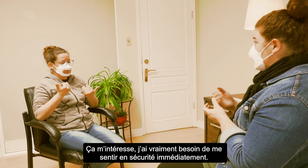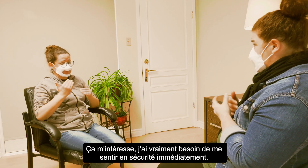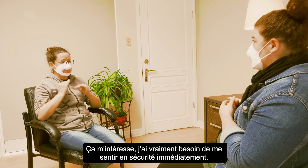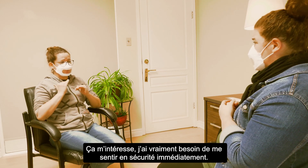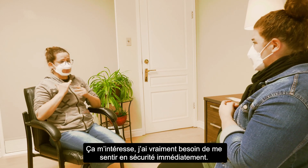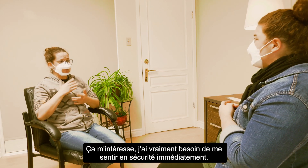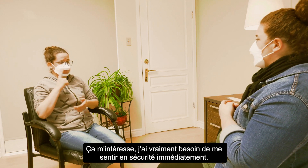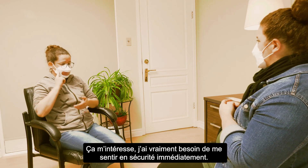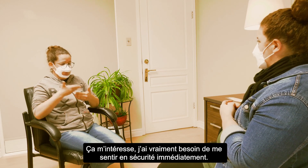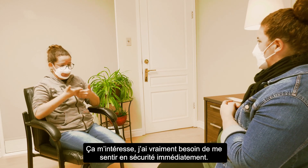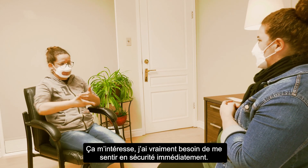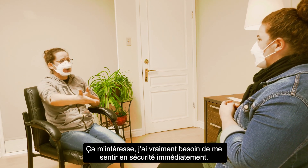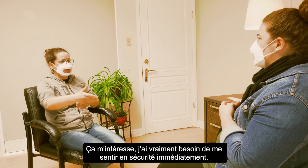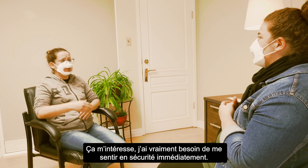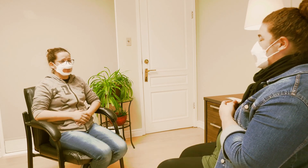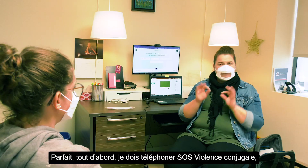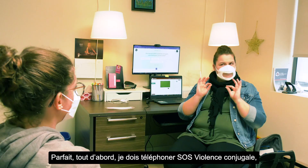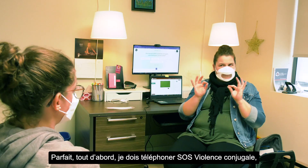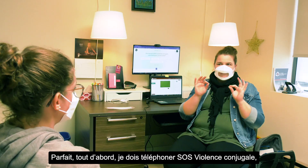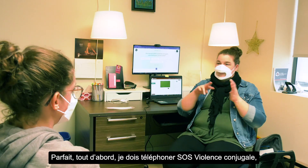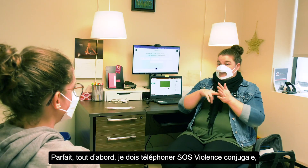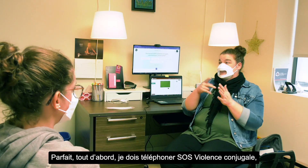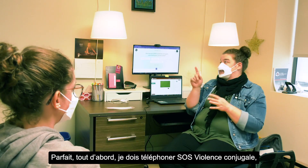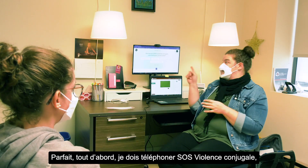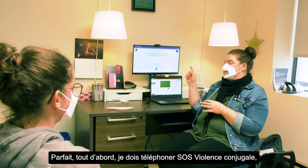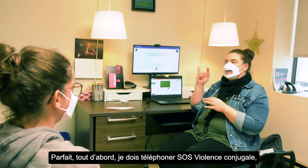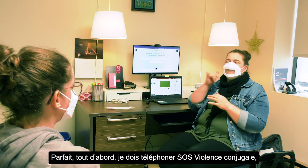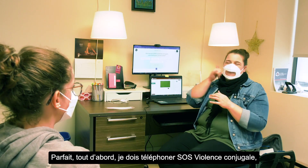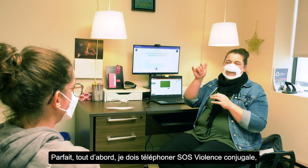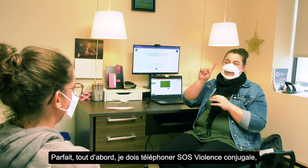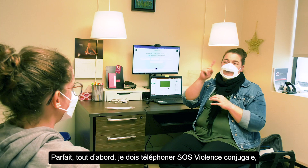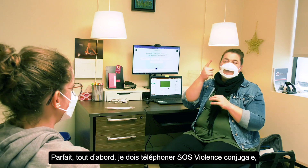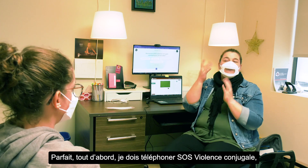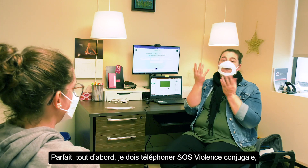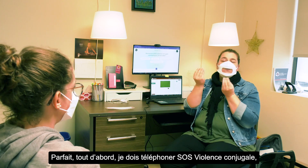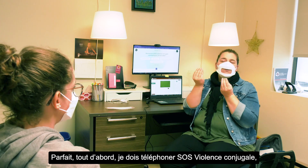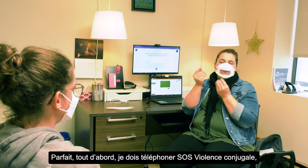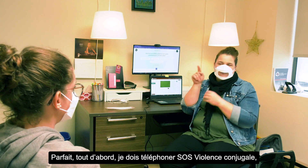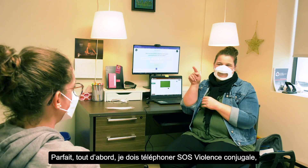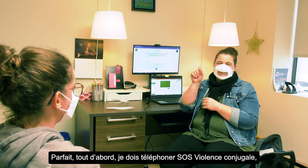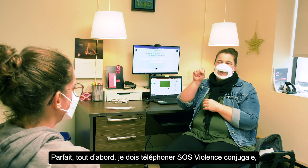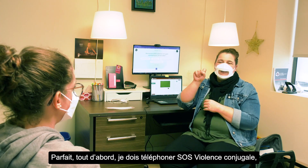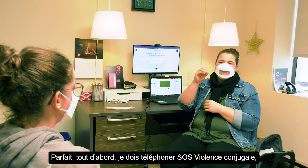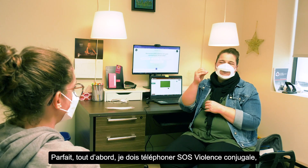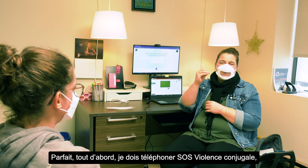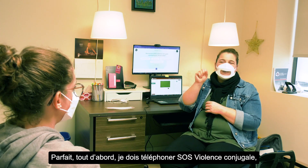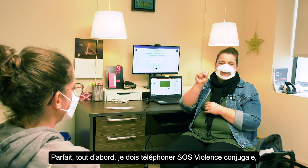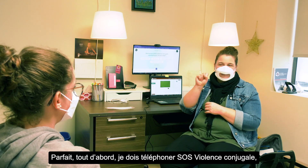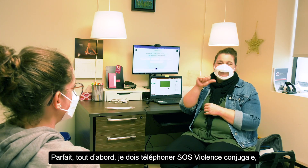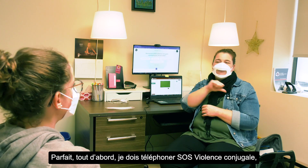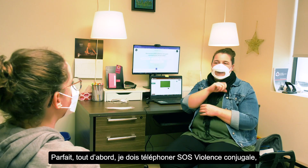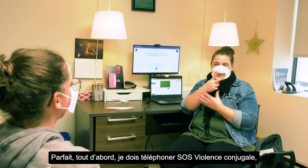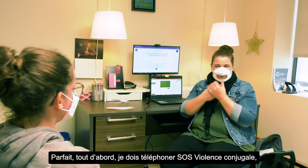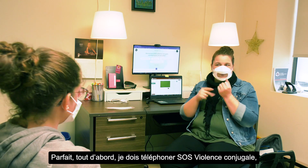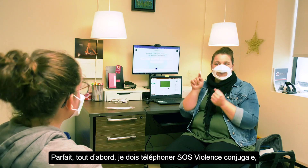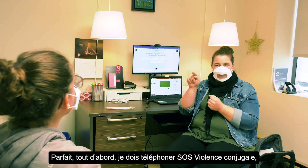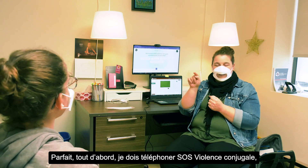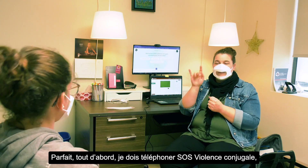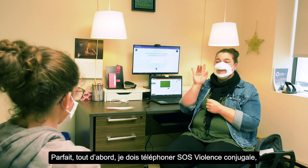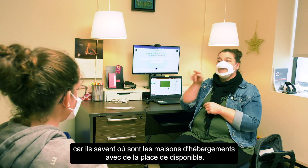d'être en sécurité là, pour les prochains jours. OK, parfait. Donc, en tout d'abord, je dois téléphoner SOS Violence Conjugale, puisque c'est eux